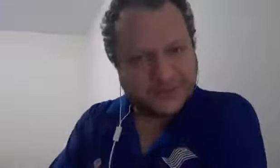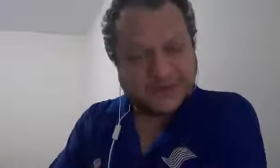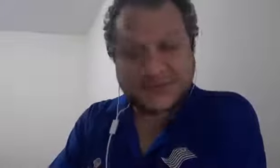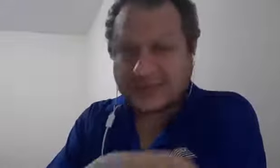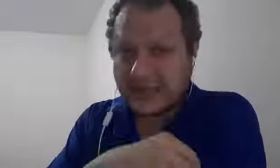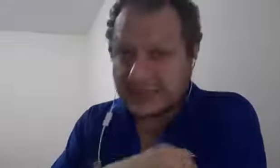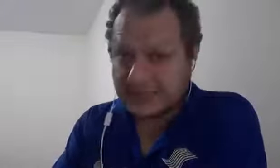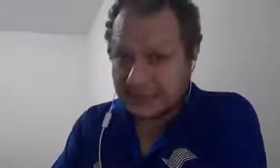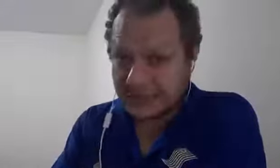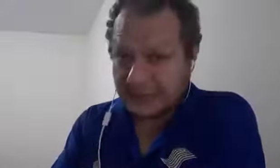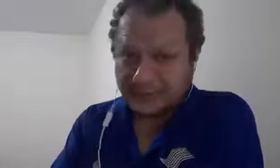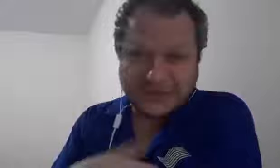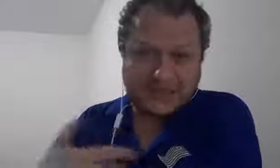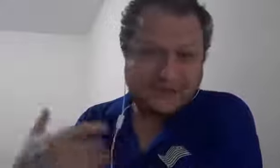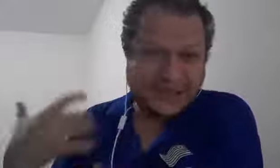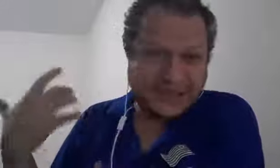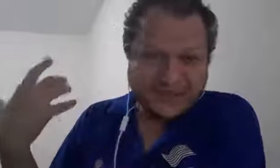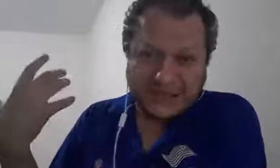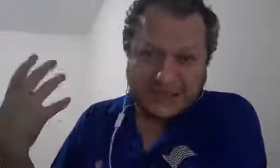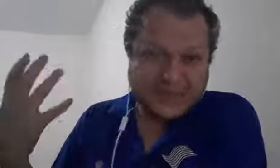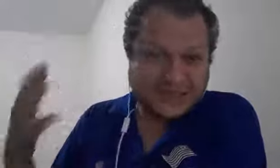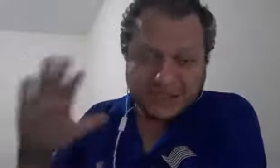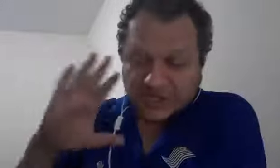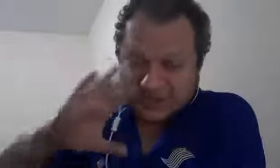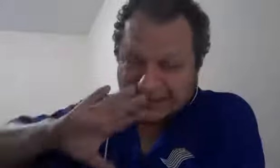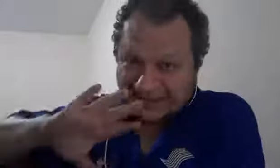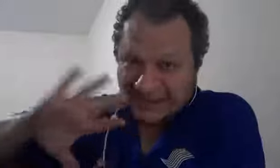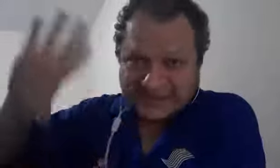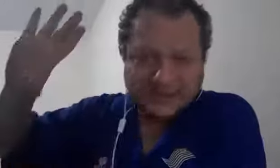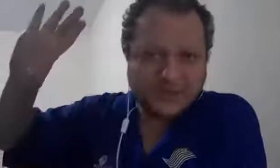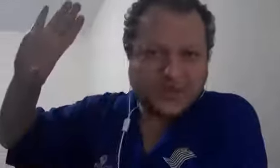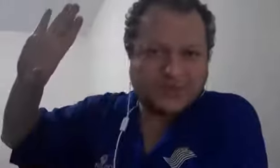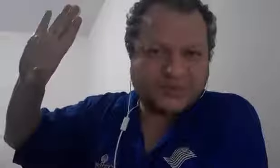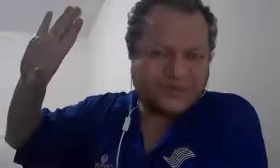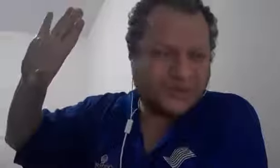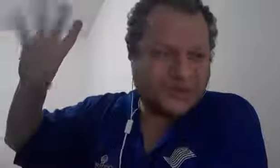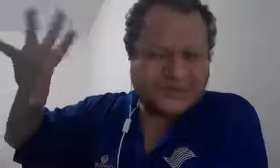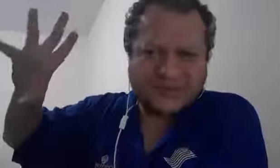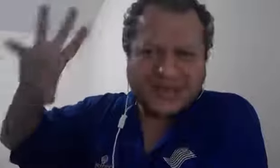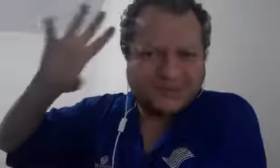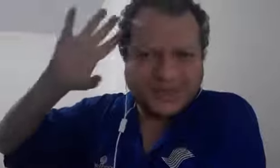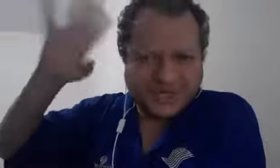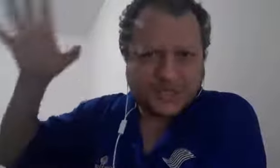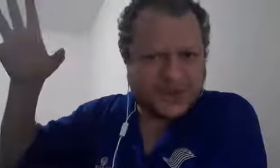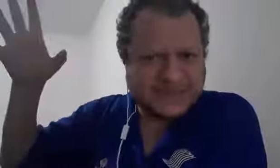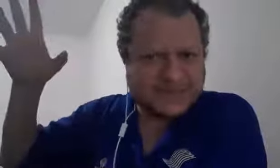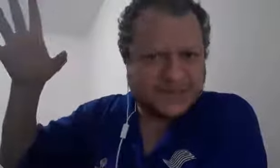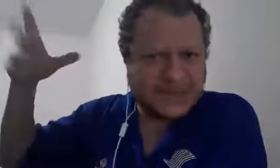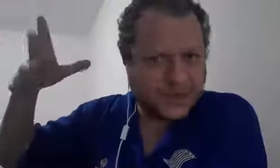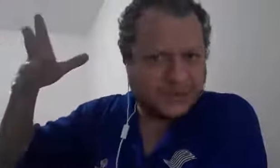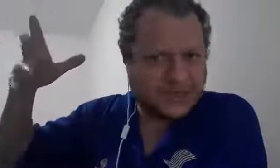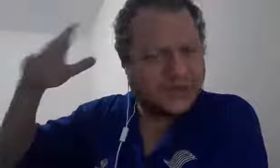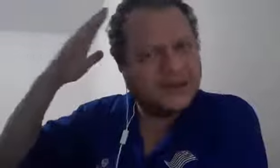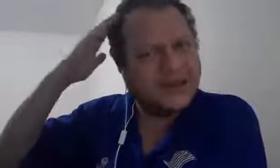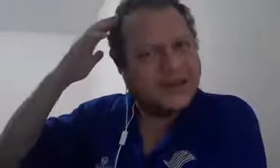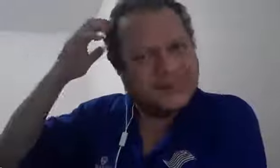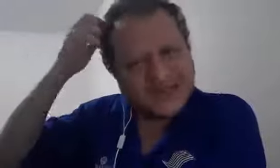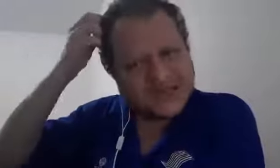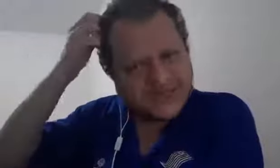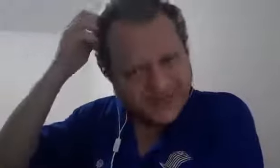possível. Eu sei que é cansativo, eu sei que tem dias que a gente não quer nem saber de computador, de celular, porque a gente gosta de celular e computador para a gente se